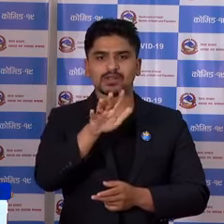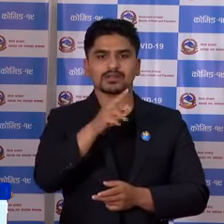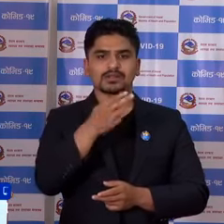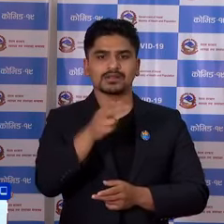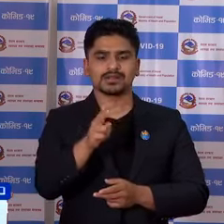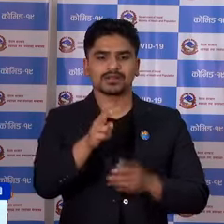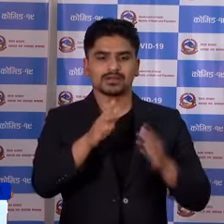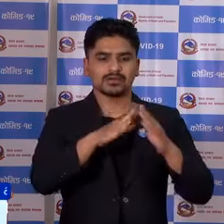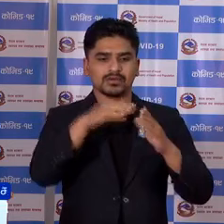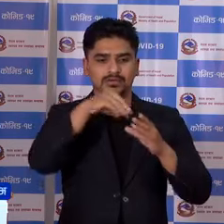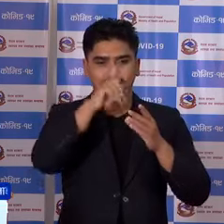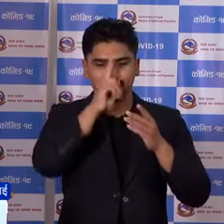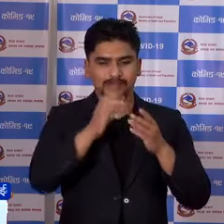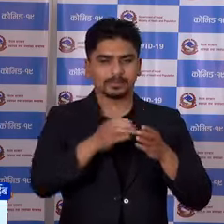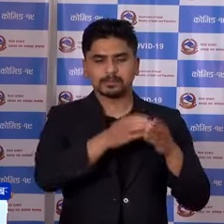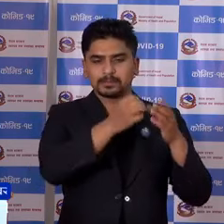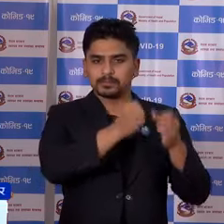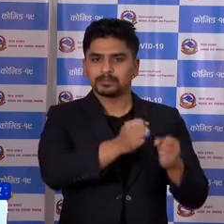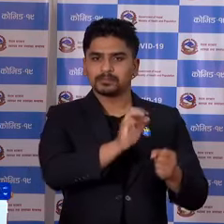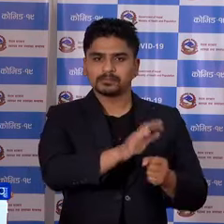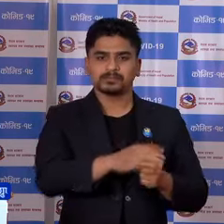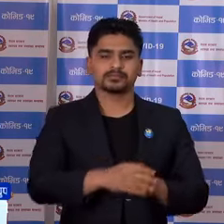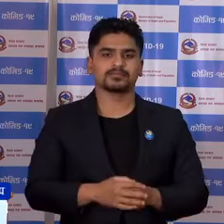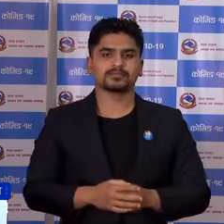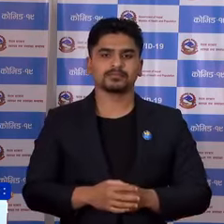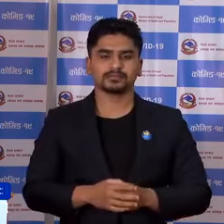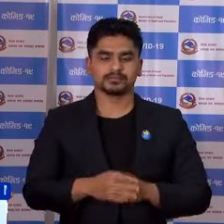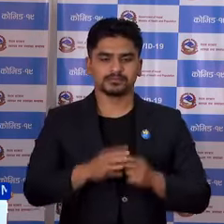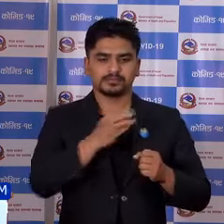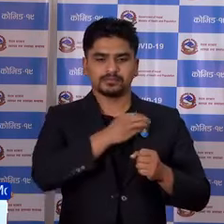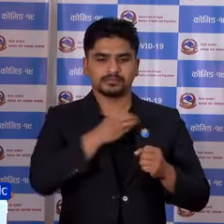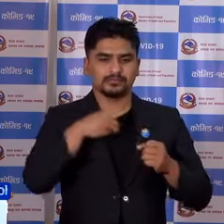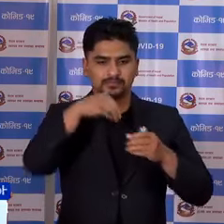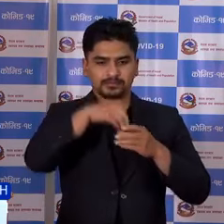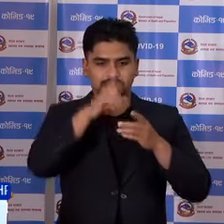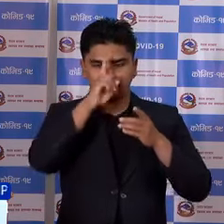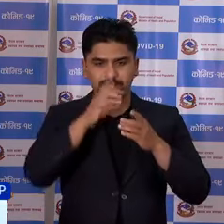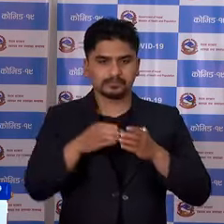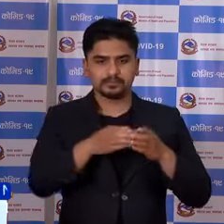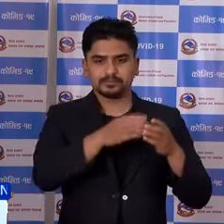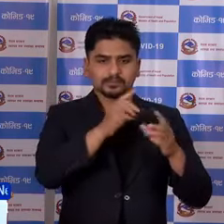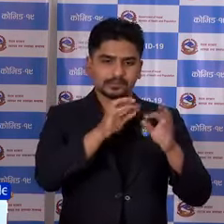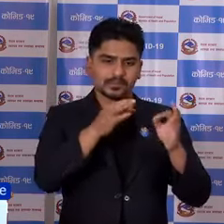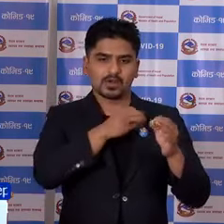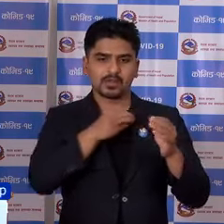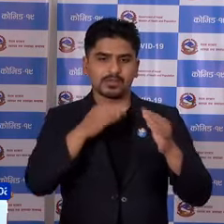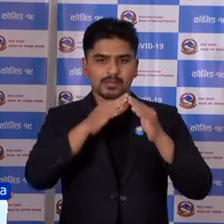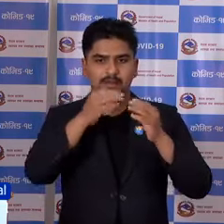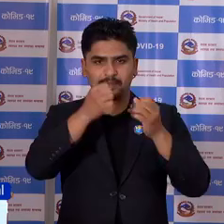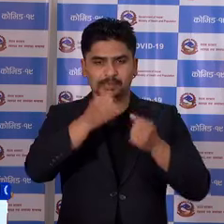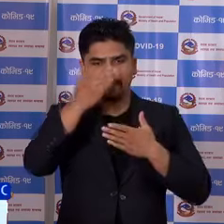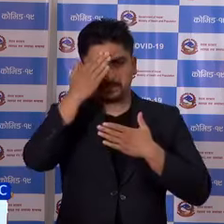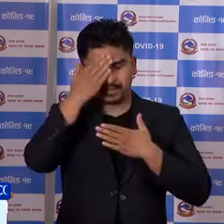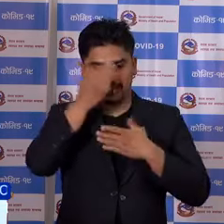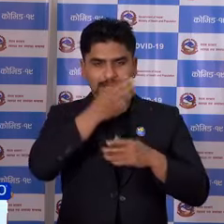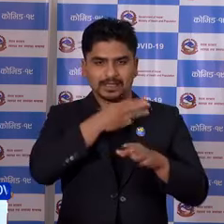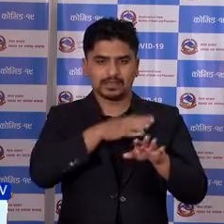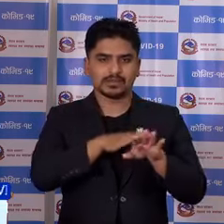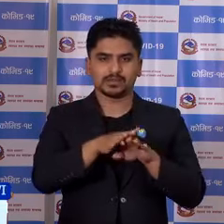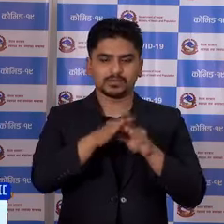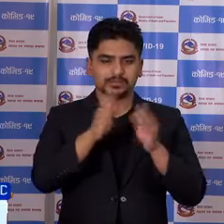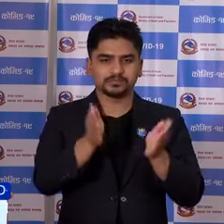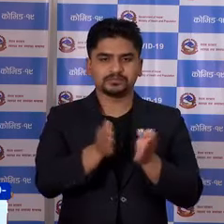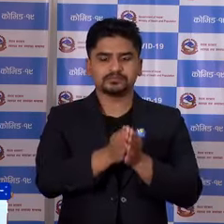22,215 क्वारेन्टाइनमा रहनुभएको छ। आइसोलेसनमा विभिन्न अस्पतालहरूमा रहेका संक्रमित व्यक्तिहरूको